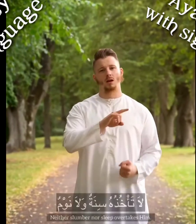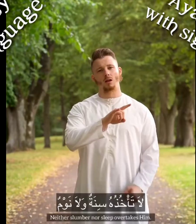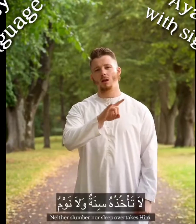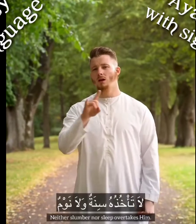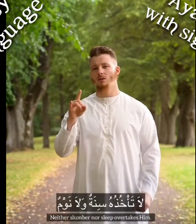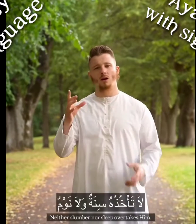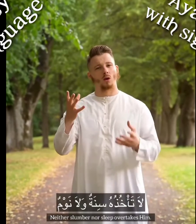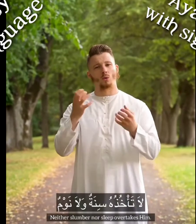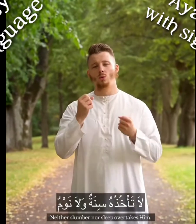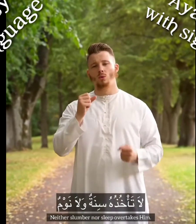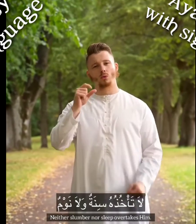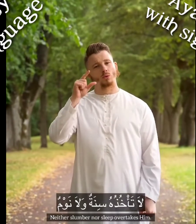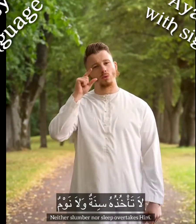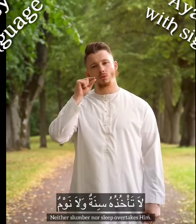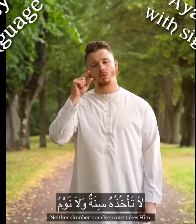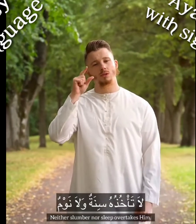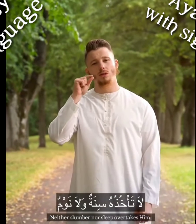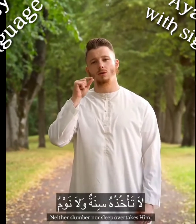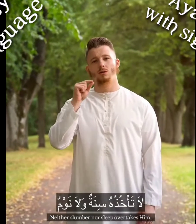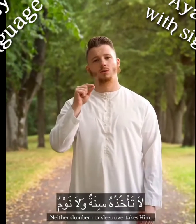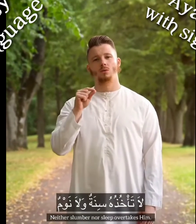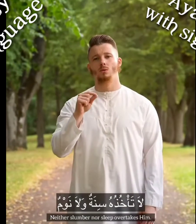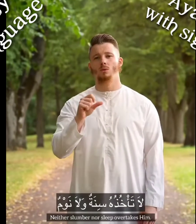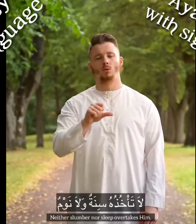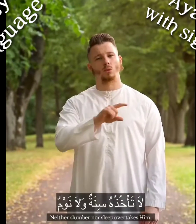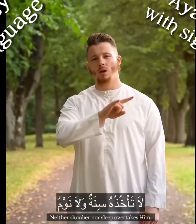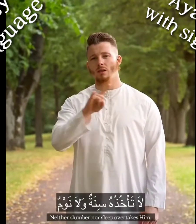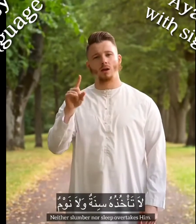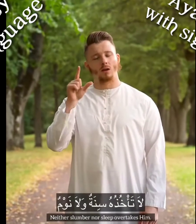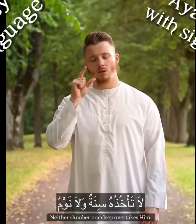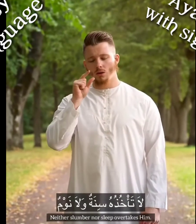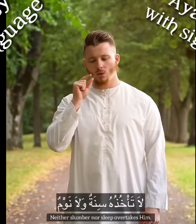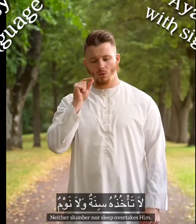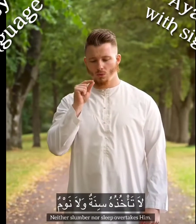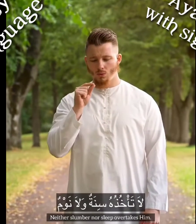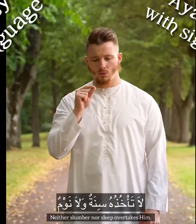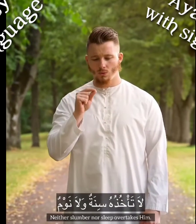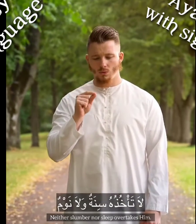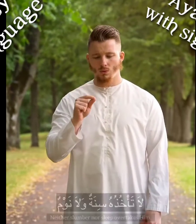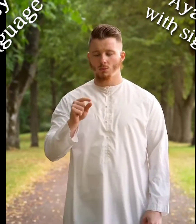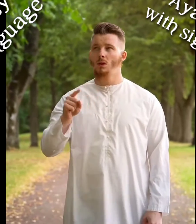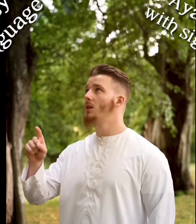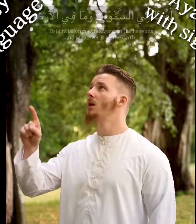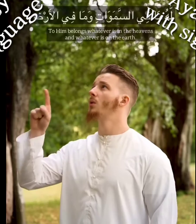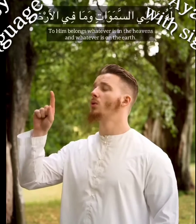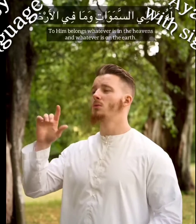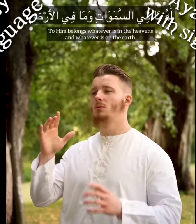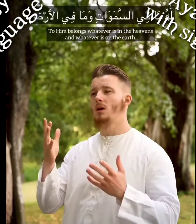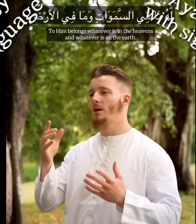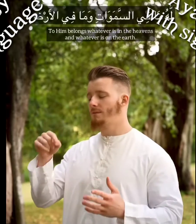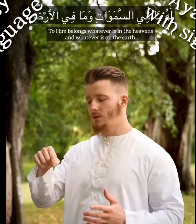لا تأخذه سنة ولا نوم، له ما